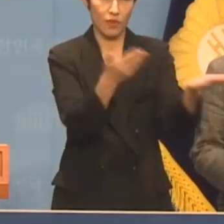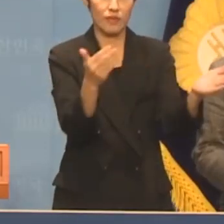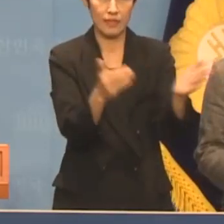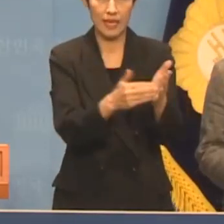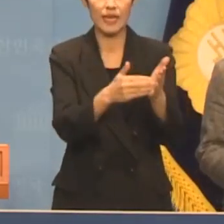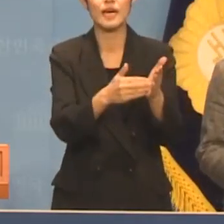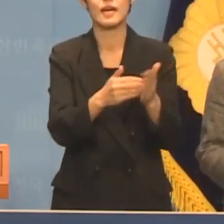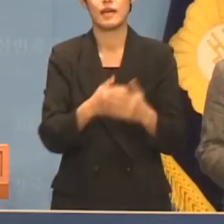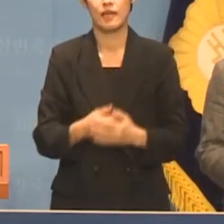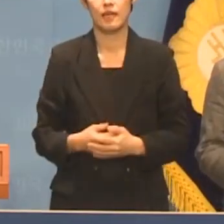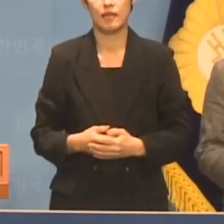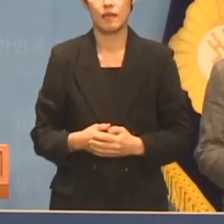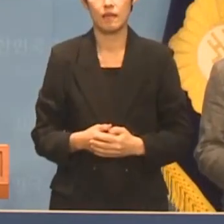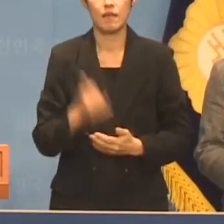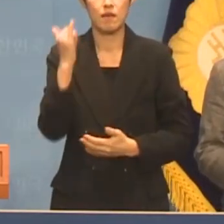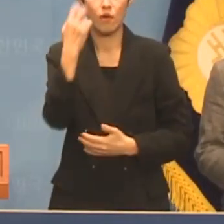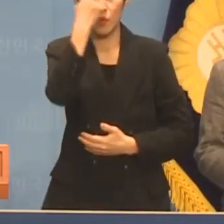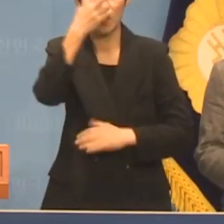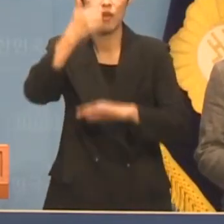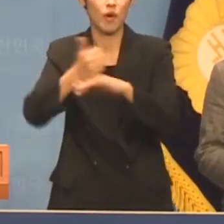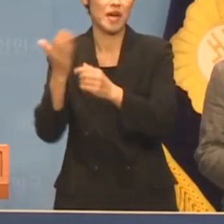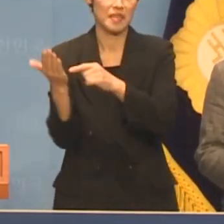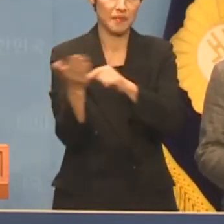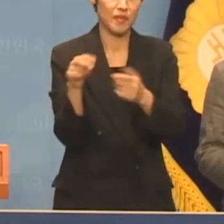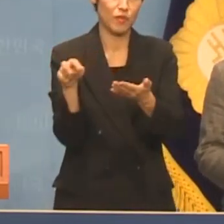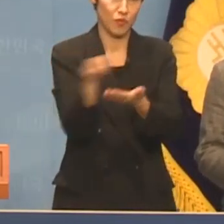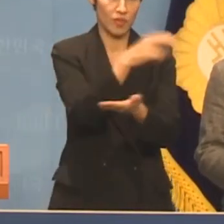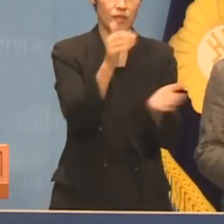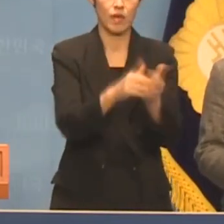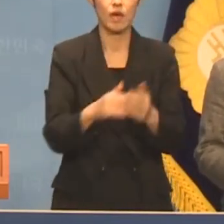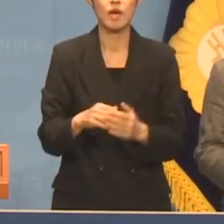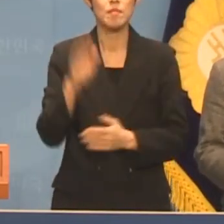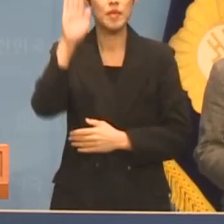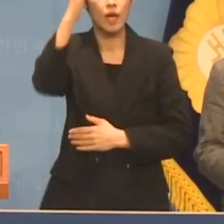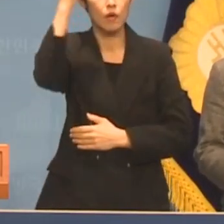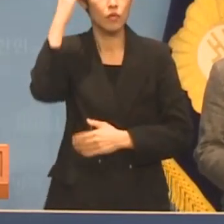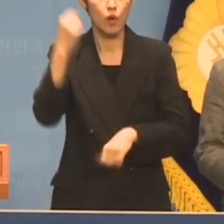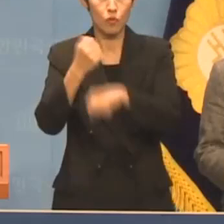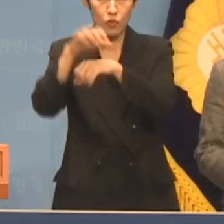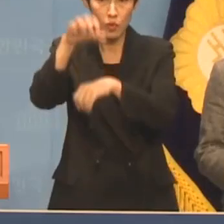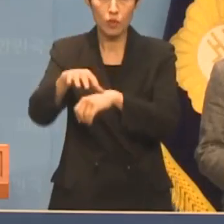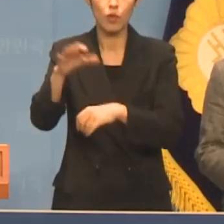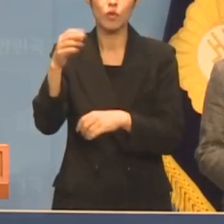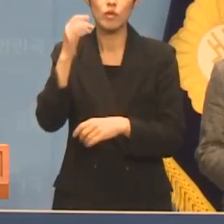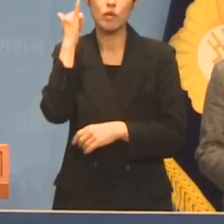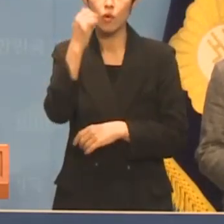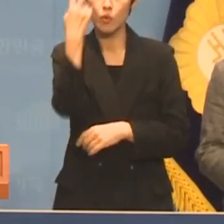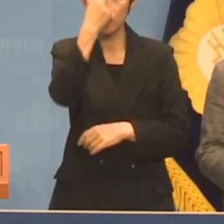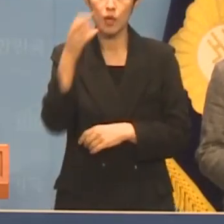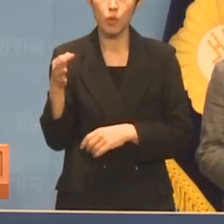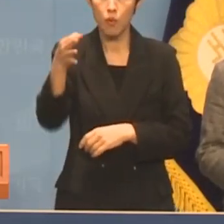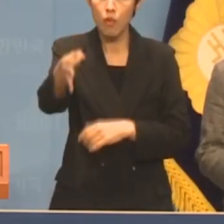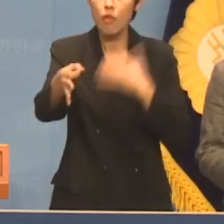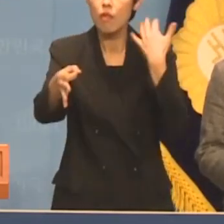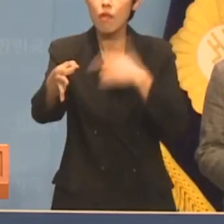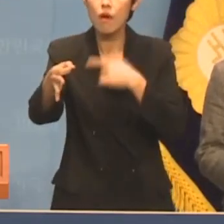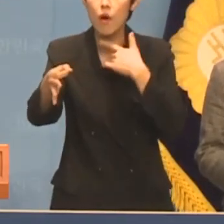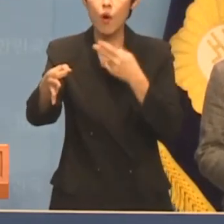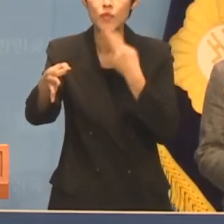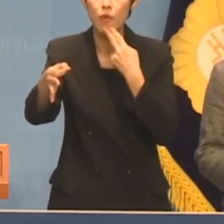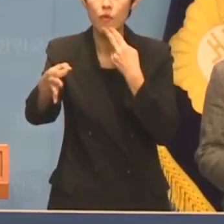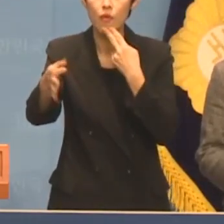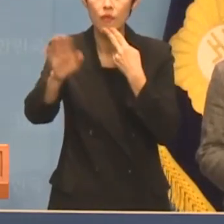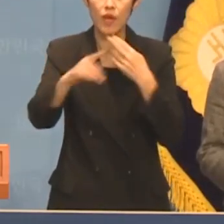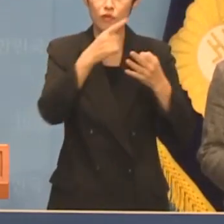윤석열은 미래한국연구소에서 여론조사 비용을 지불한 적이 없었습니다. 그러니 윤석열이 여론조사